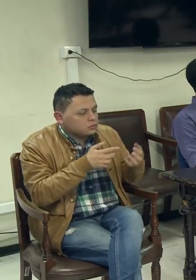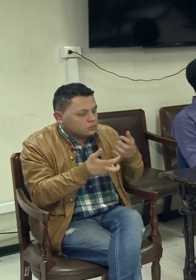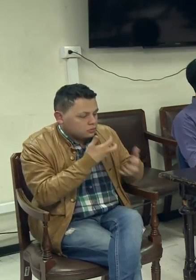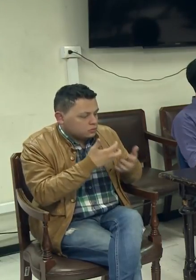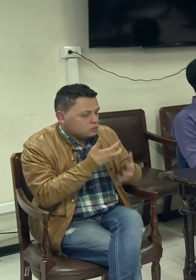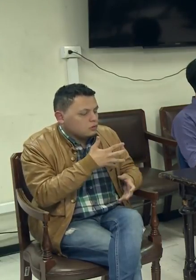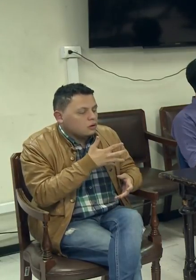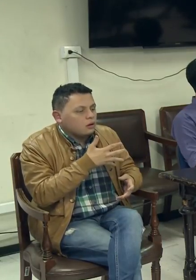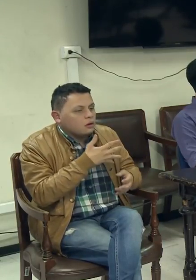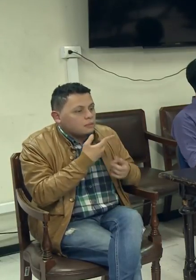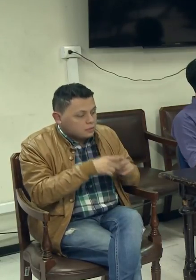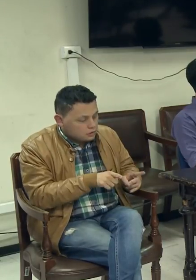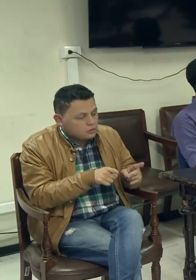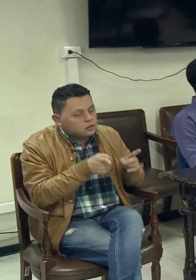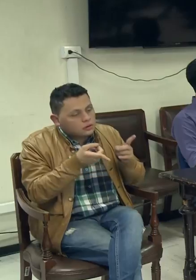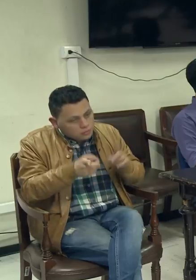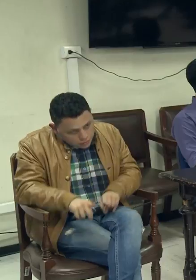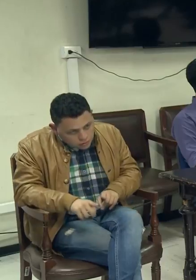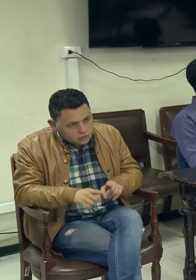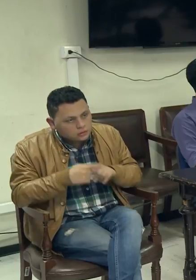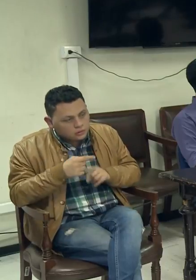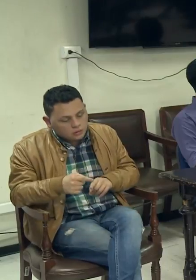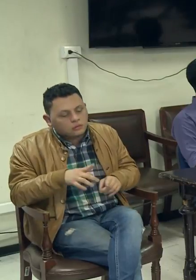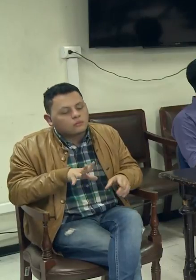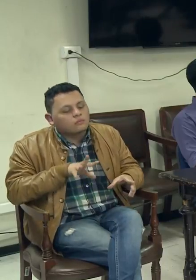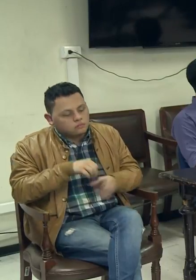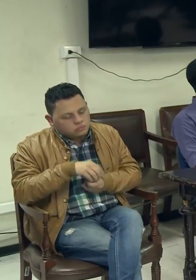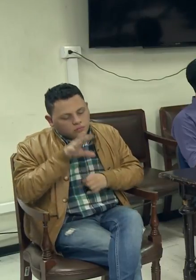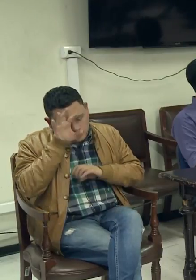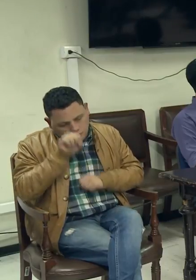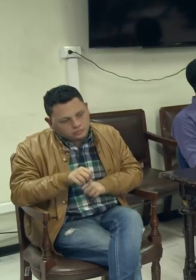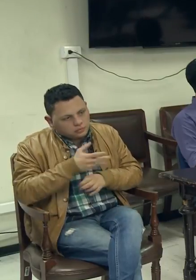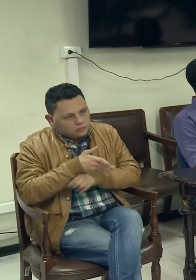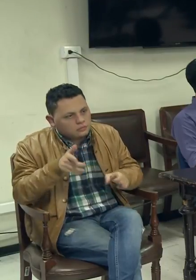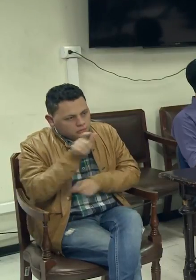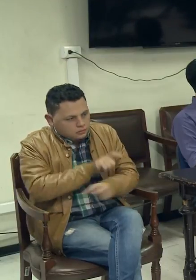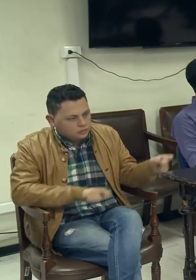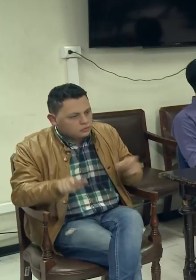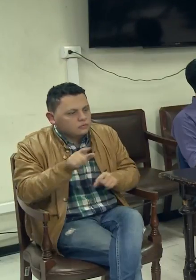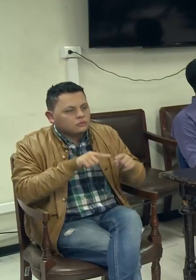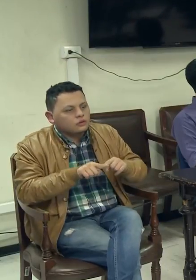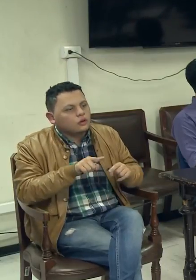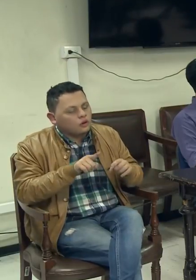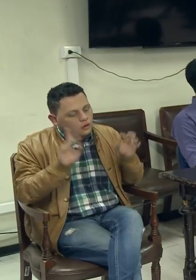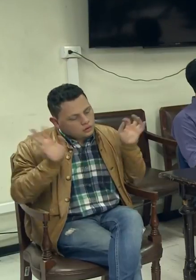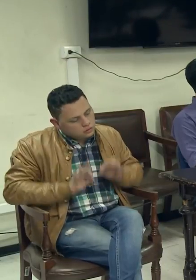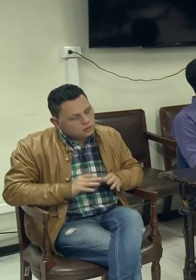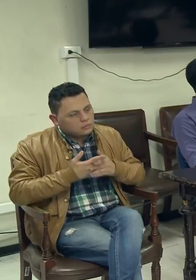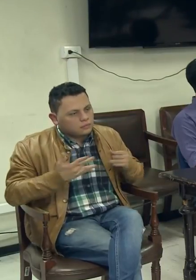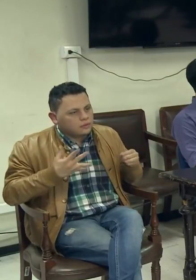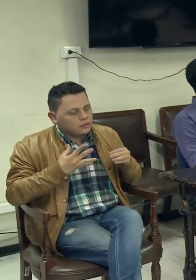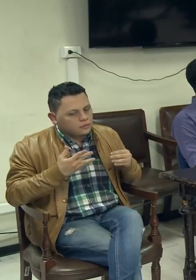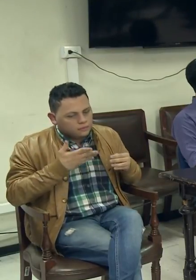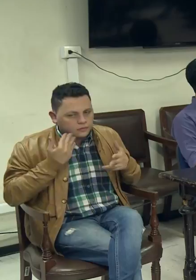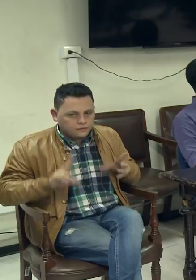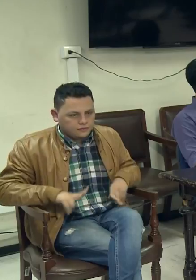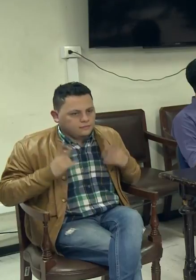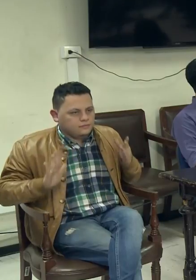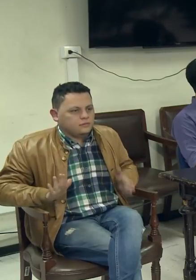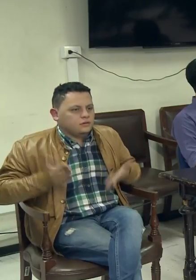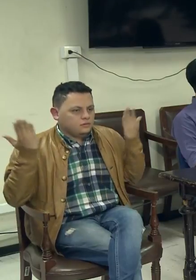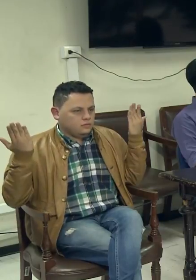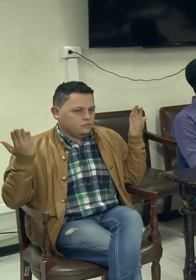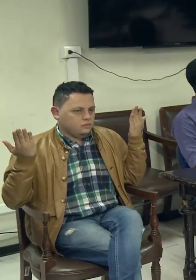sistema hace, pero que también implica la capacidad de la gente de organizarse para vivir en las mejores